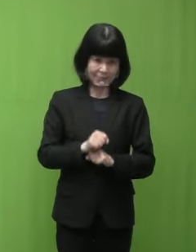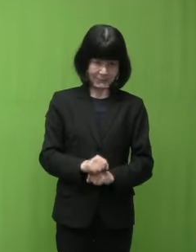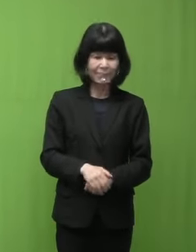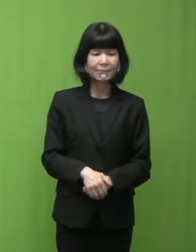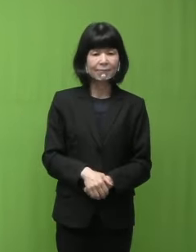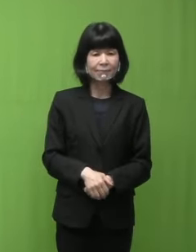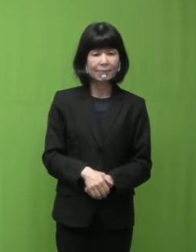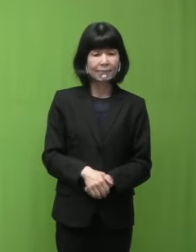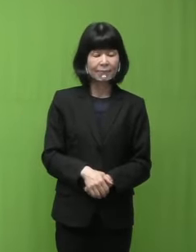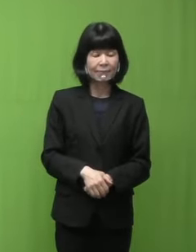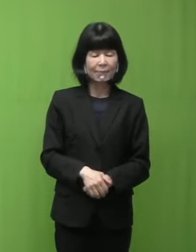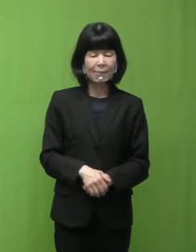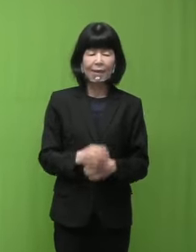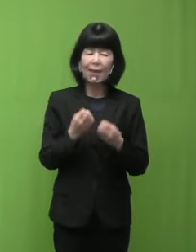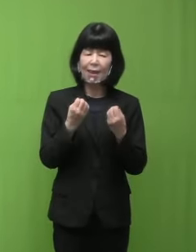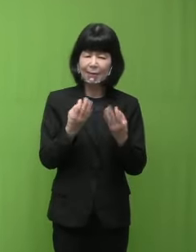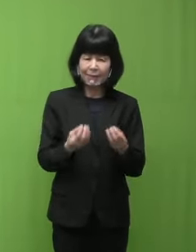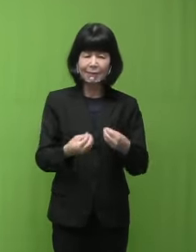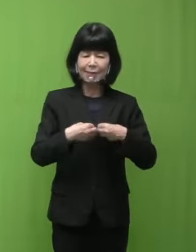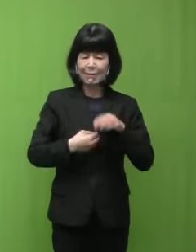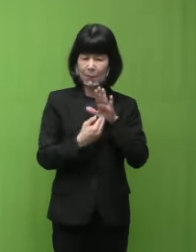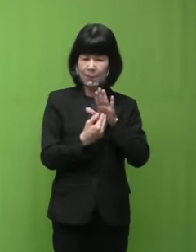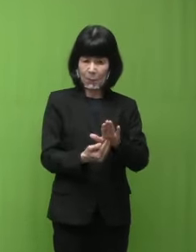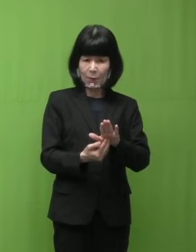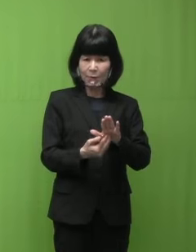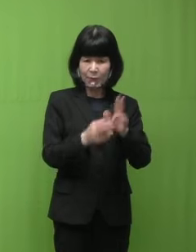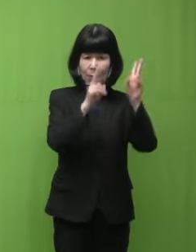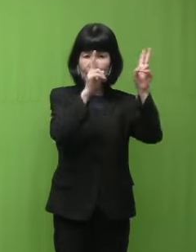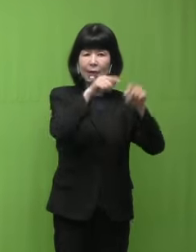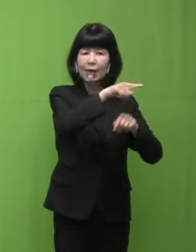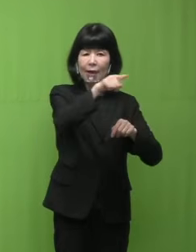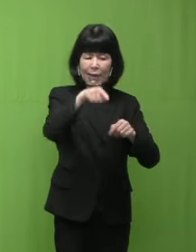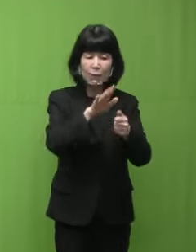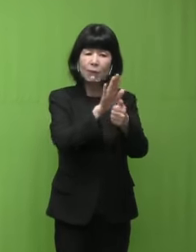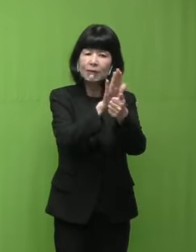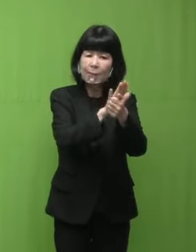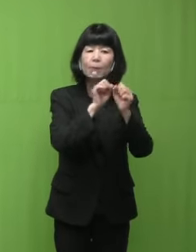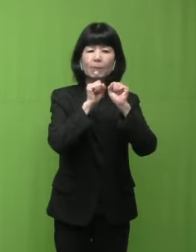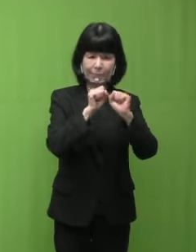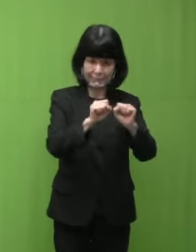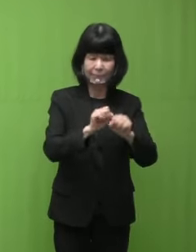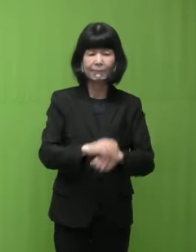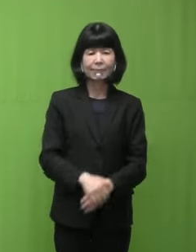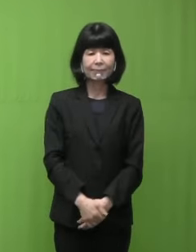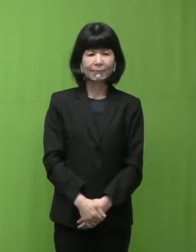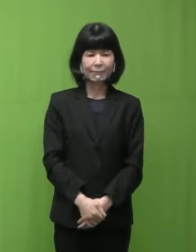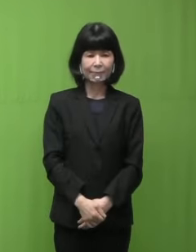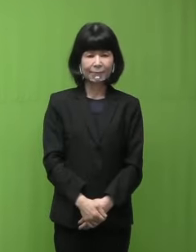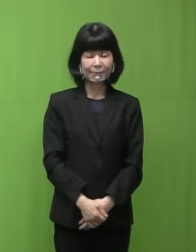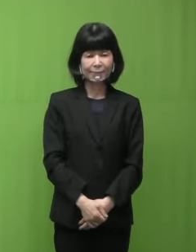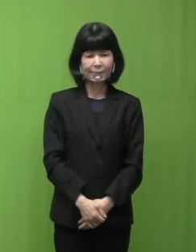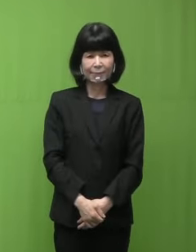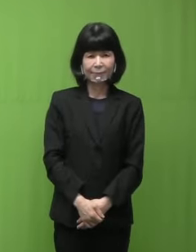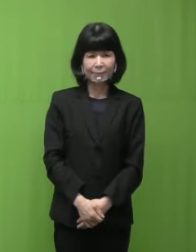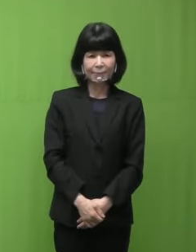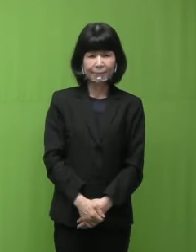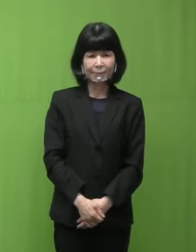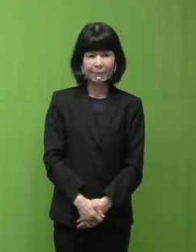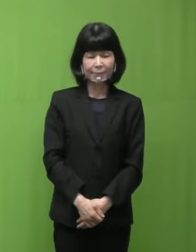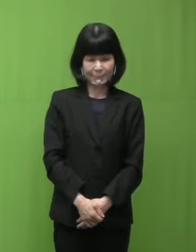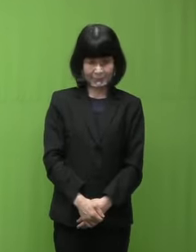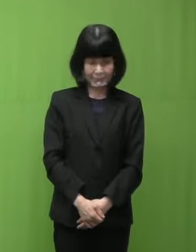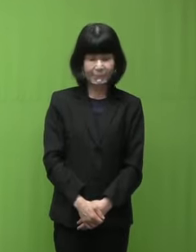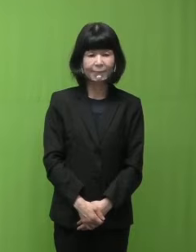さらなる感染防止対策に取り組む事業者への支援も行なってまいります次お願いします大騒ぎですね